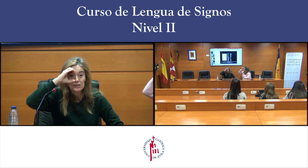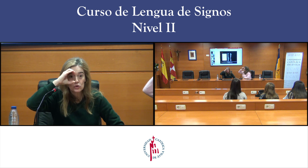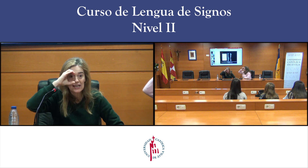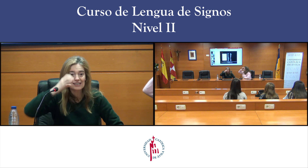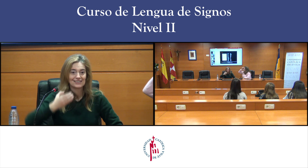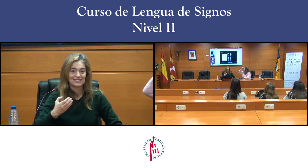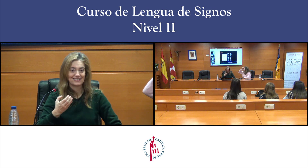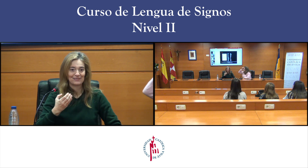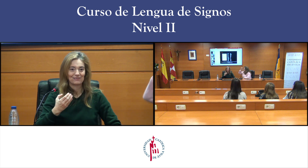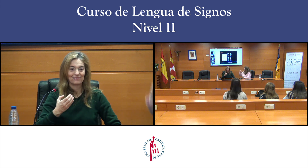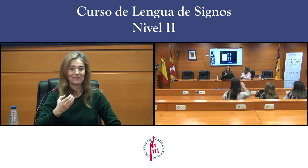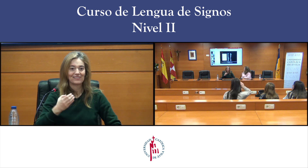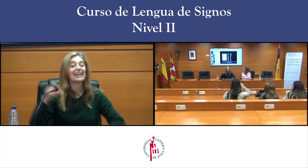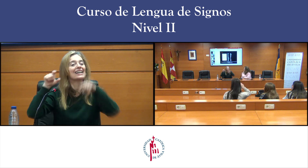de manera visual